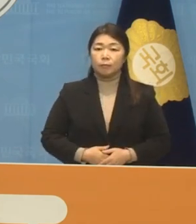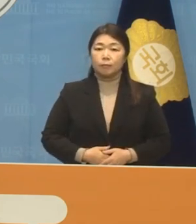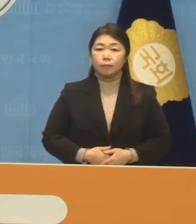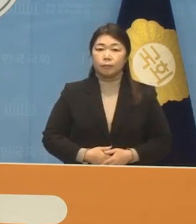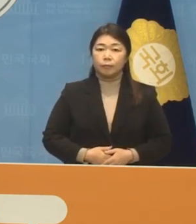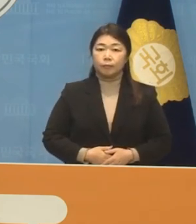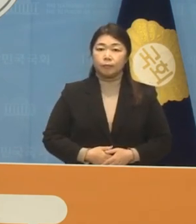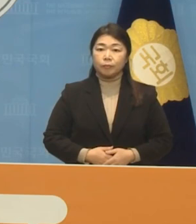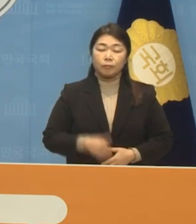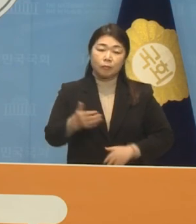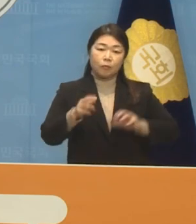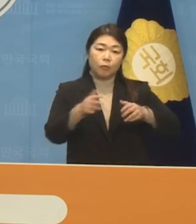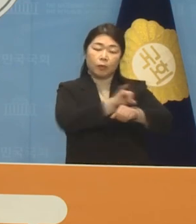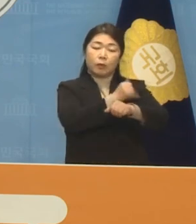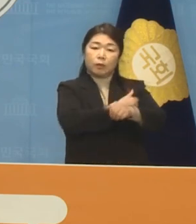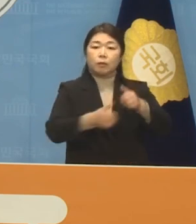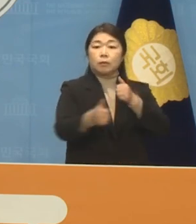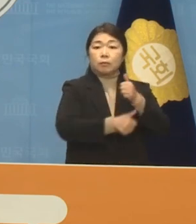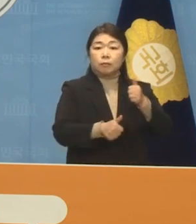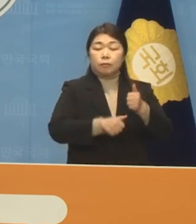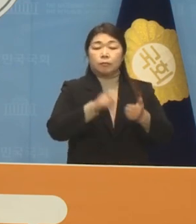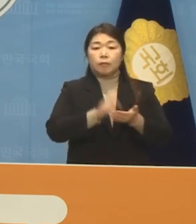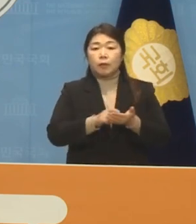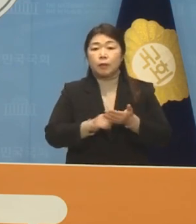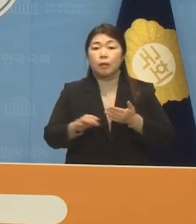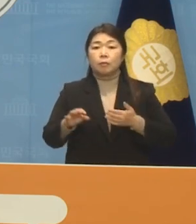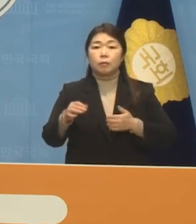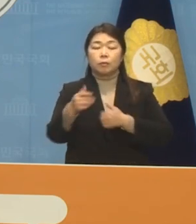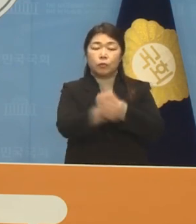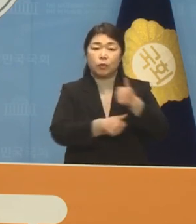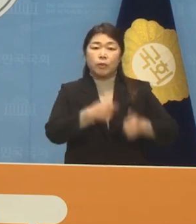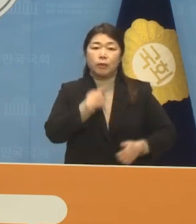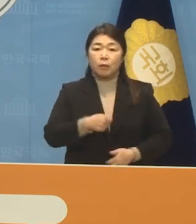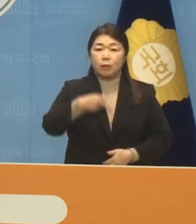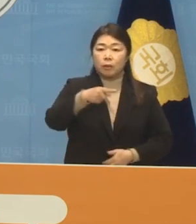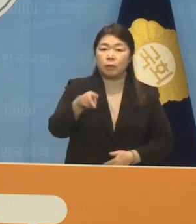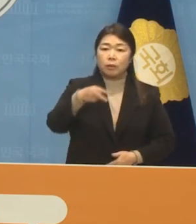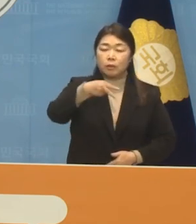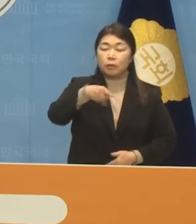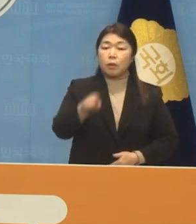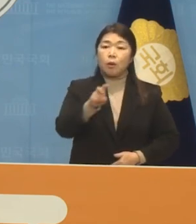전 국가인권위원회 비상임위원이신